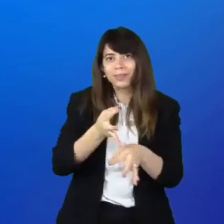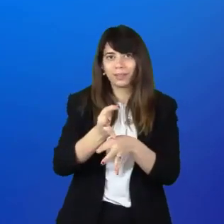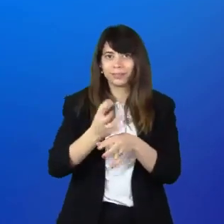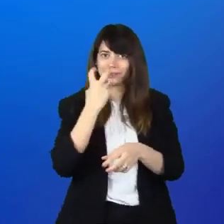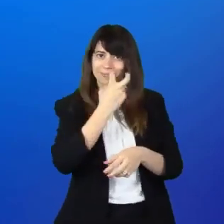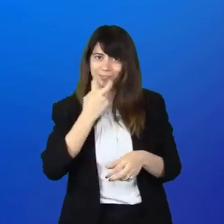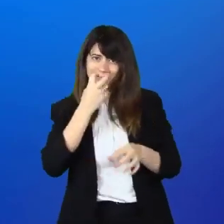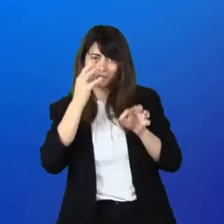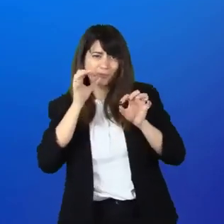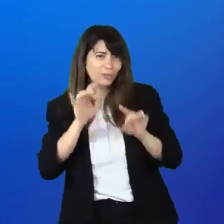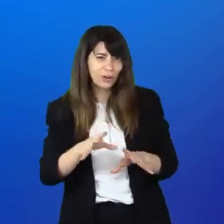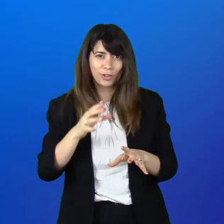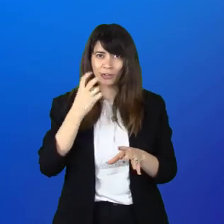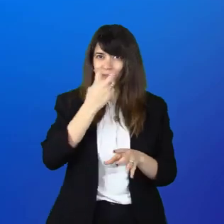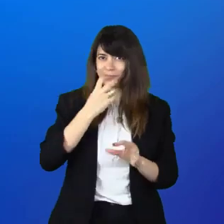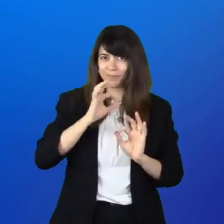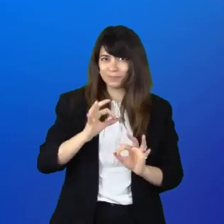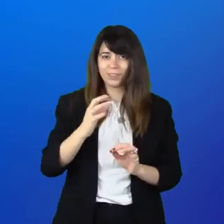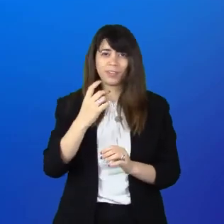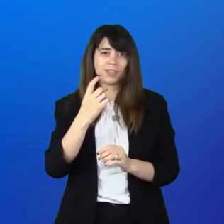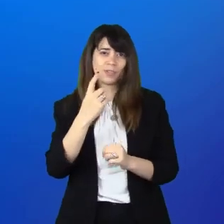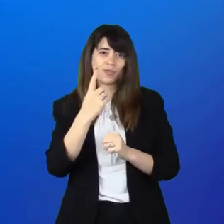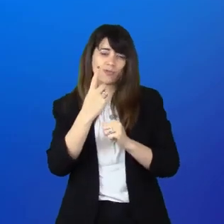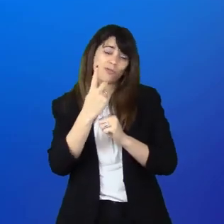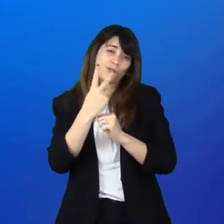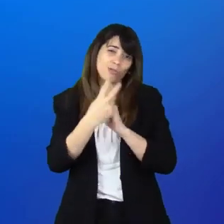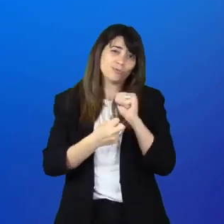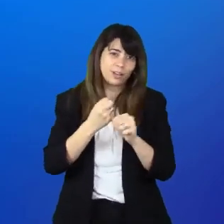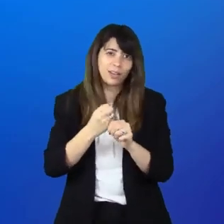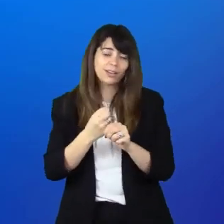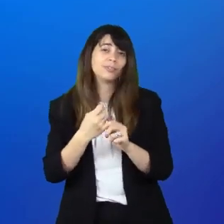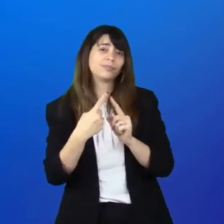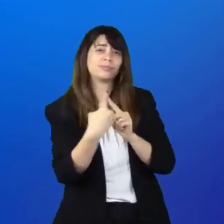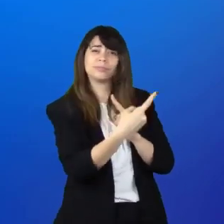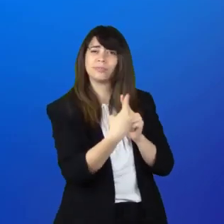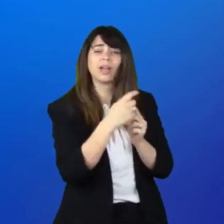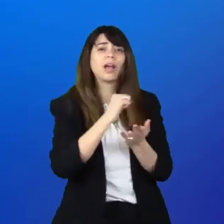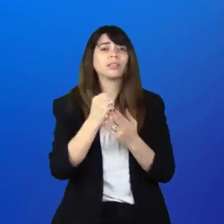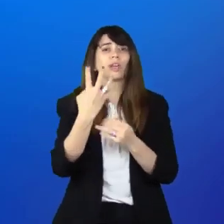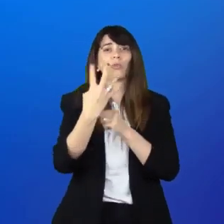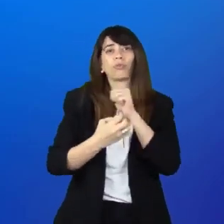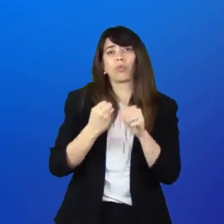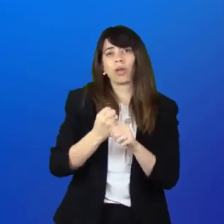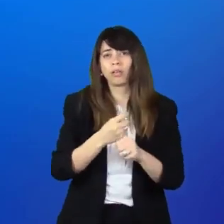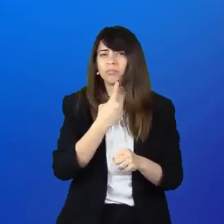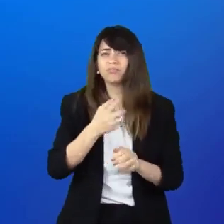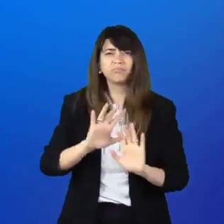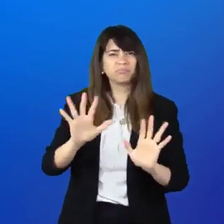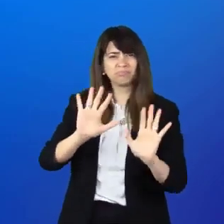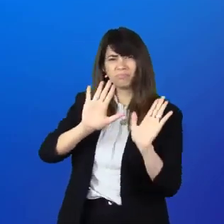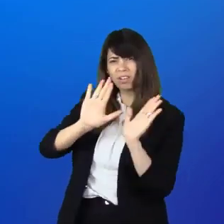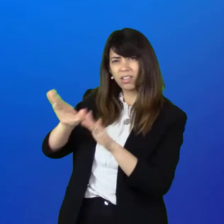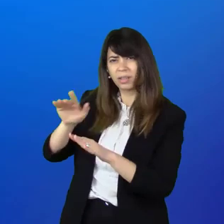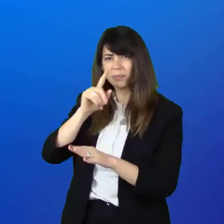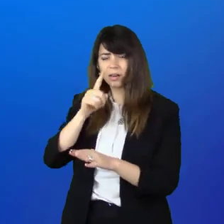específica que me enseñara a oralizar. Tenía 2 años más o menos, hasta los 4 aproximadamente, y luego